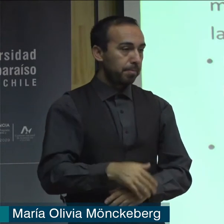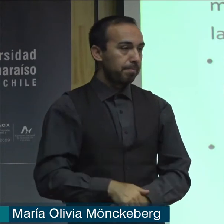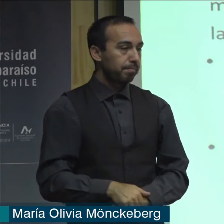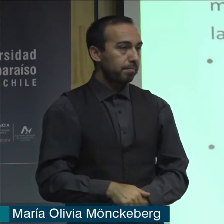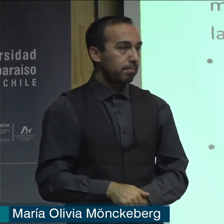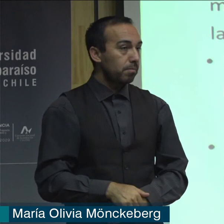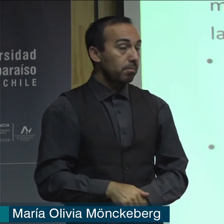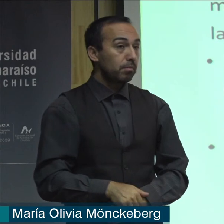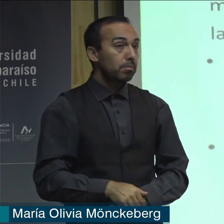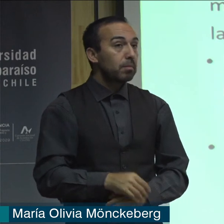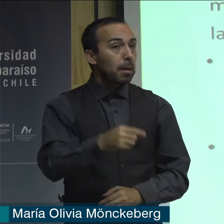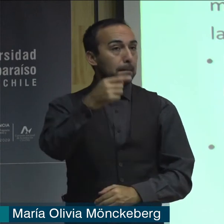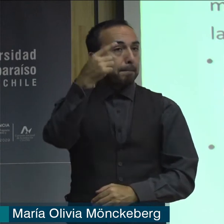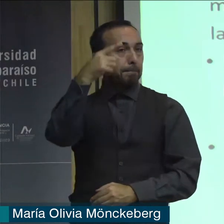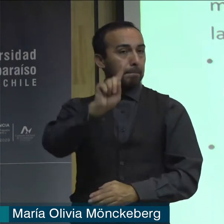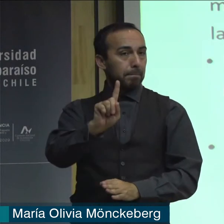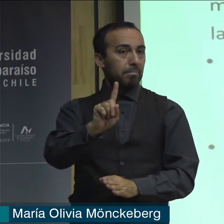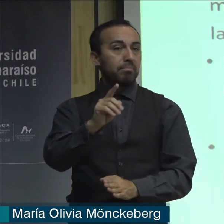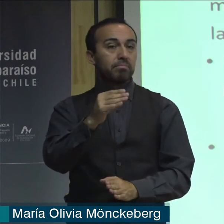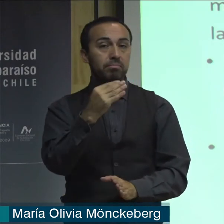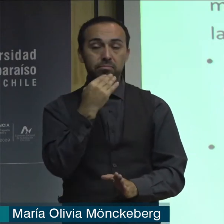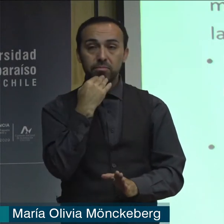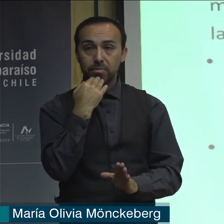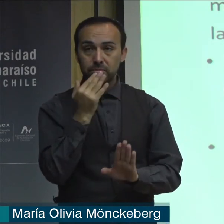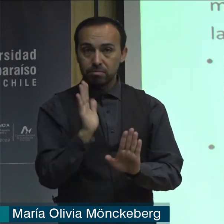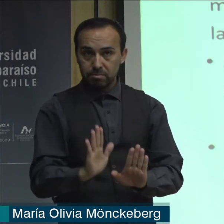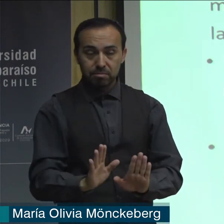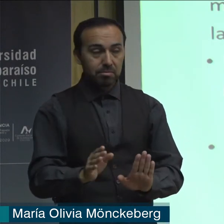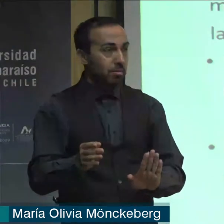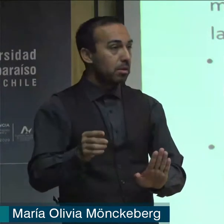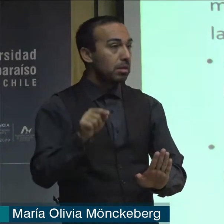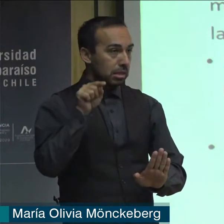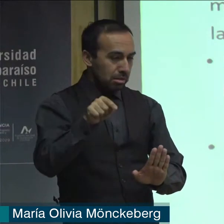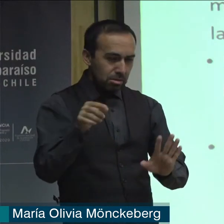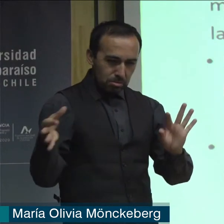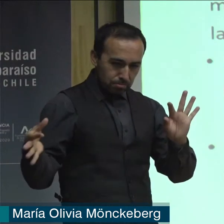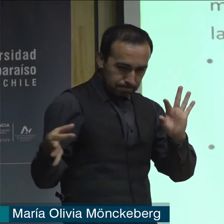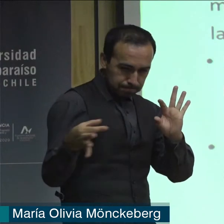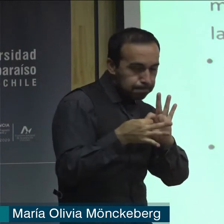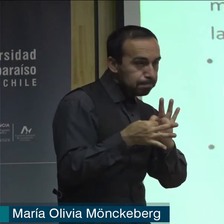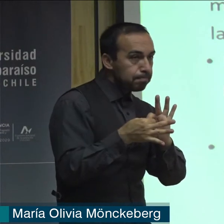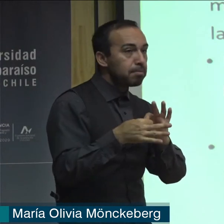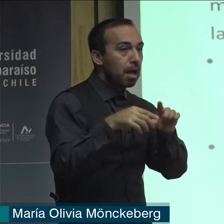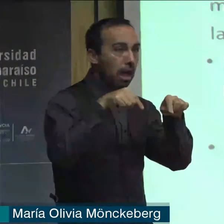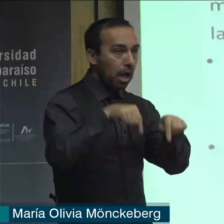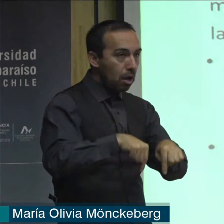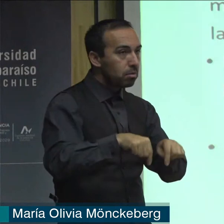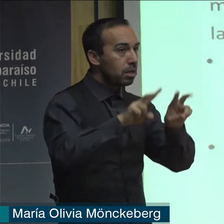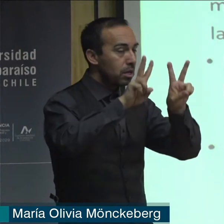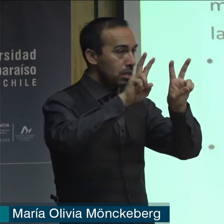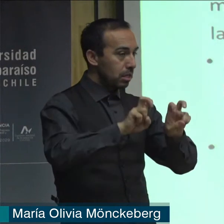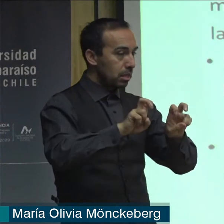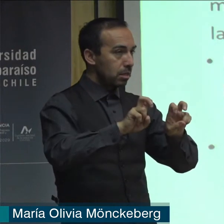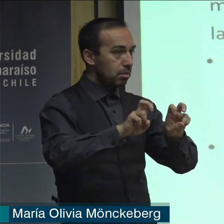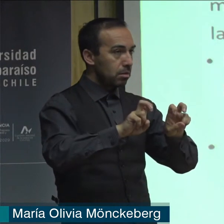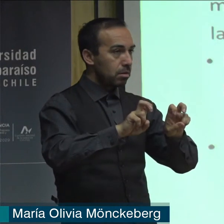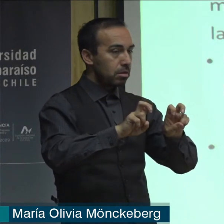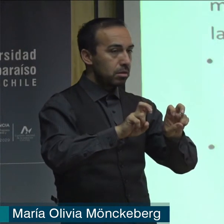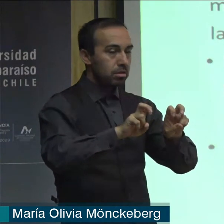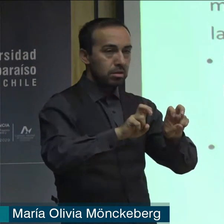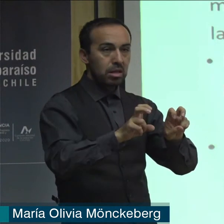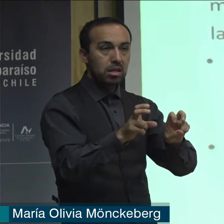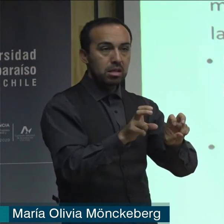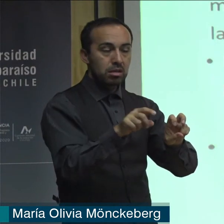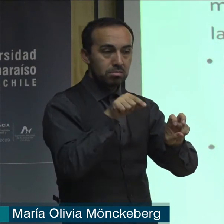pero a la vez yo diría yo estoy quiero relacionarlo de lleno con el tema económico